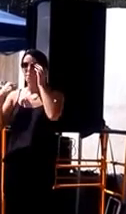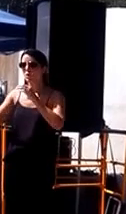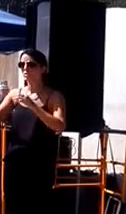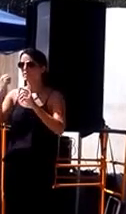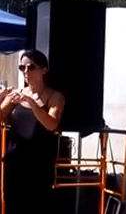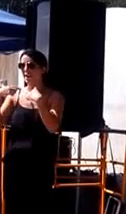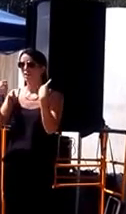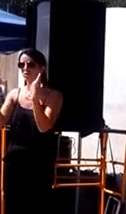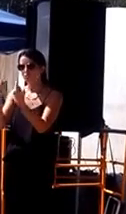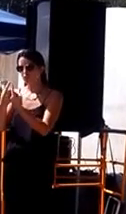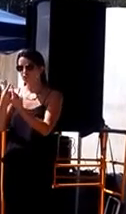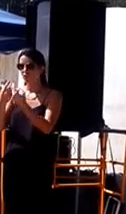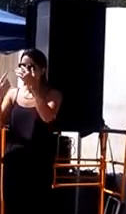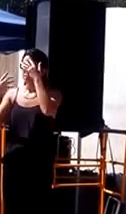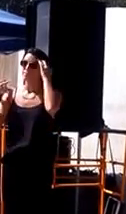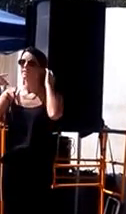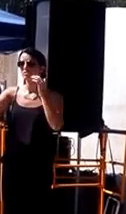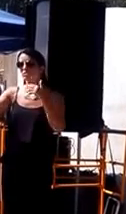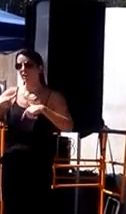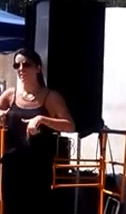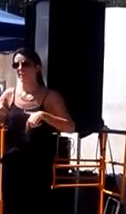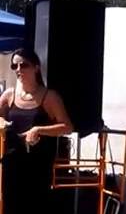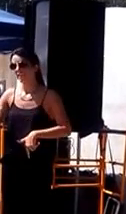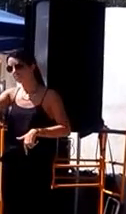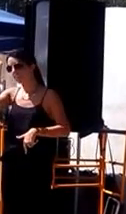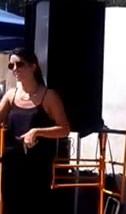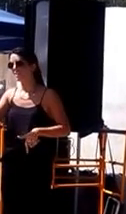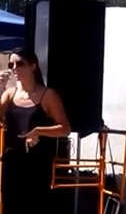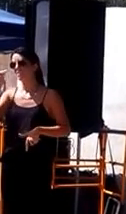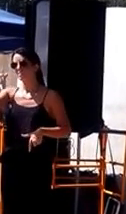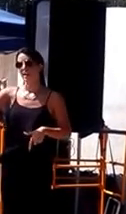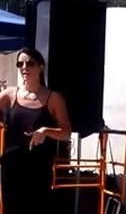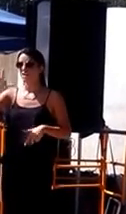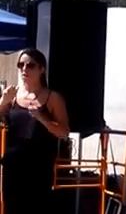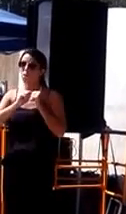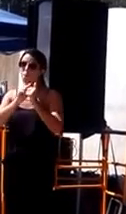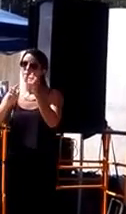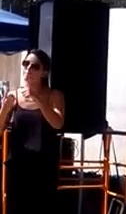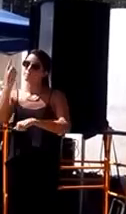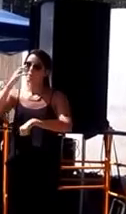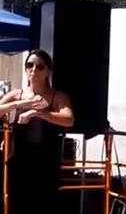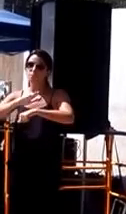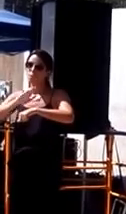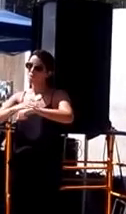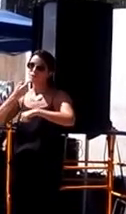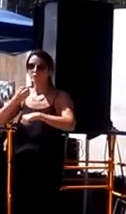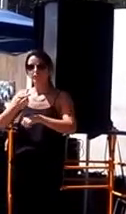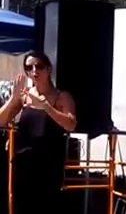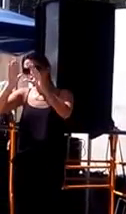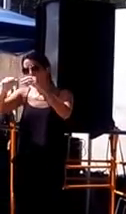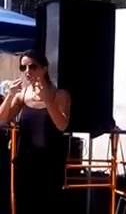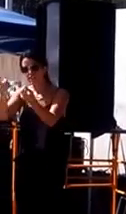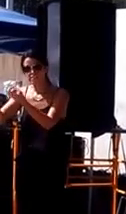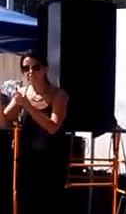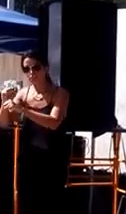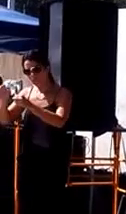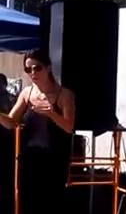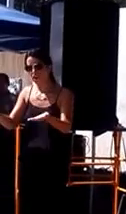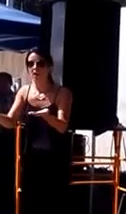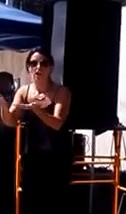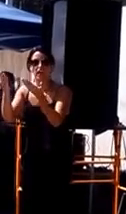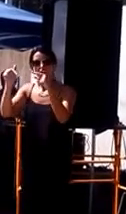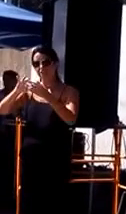para nosotros, de los directores, del intendente Daniel, que ha acompañado y desde el primer momento dijo todo lo que sea necesario para llevar